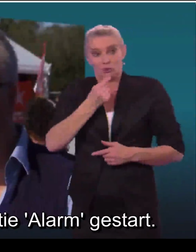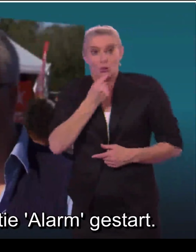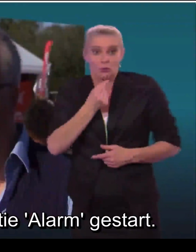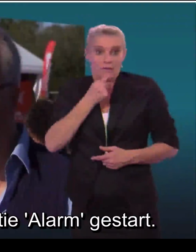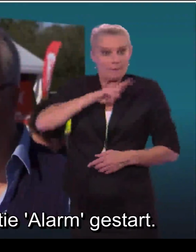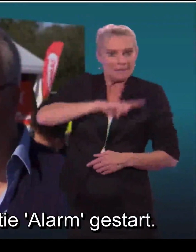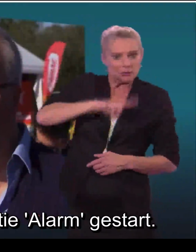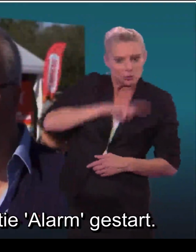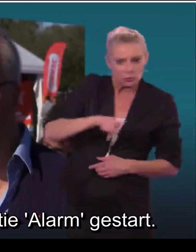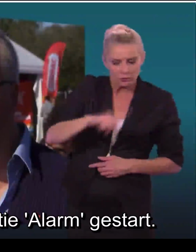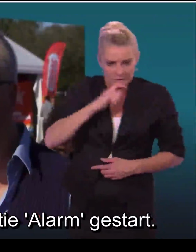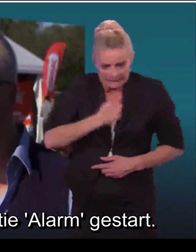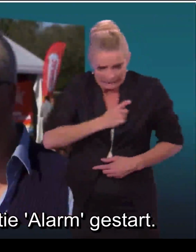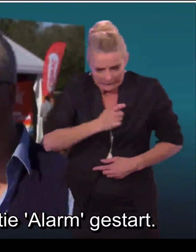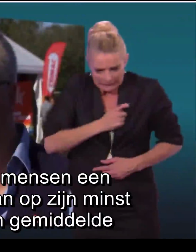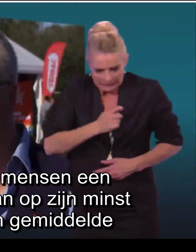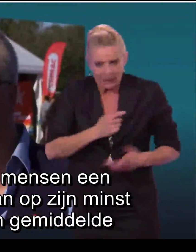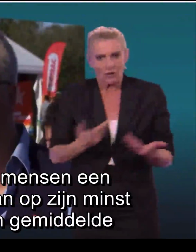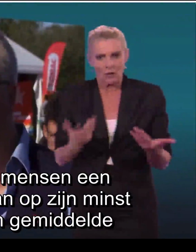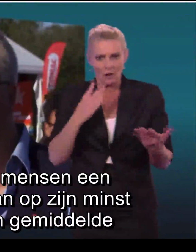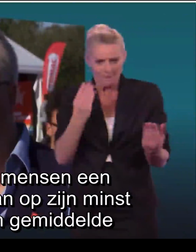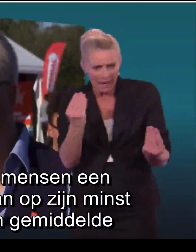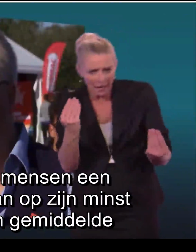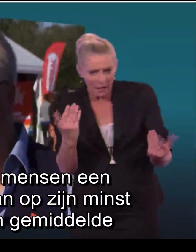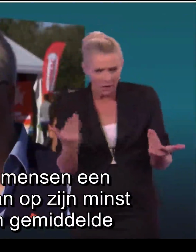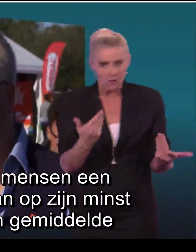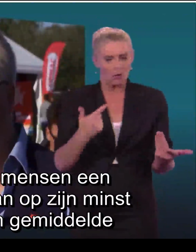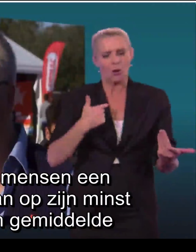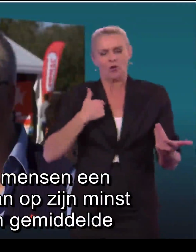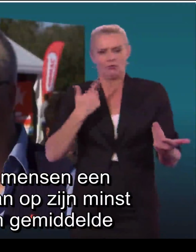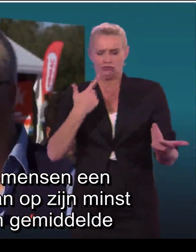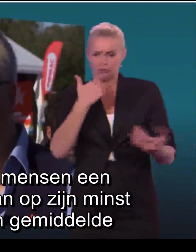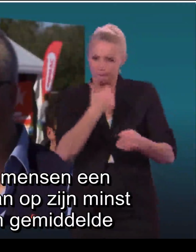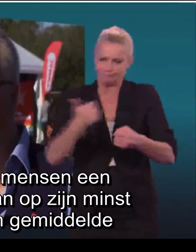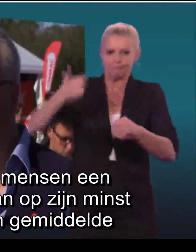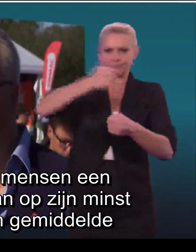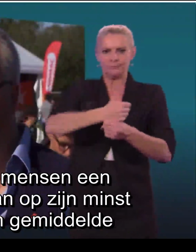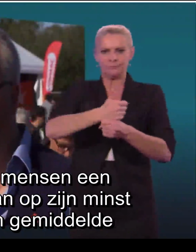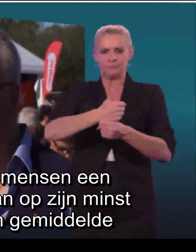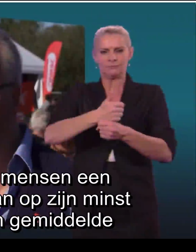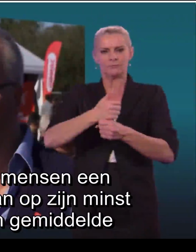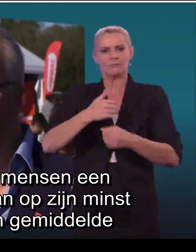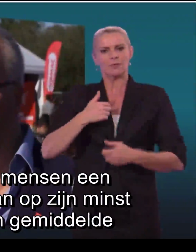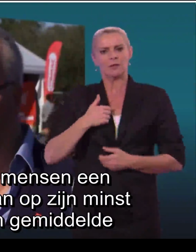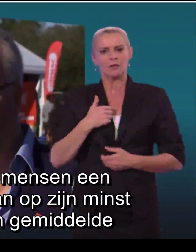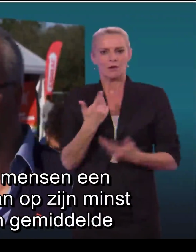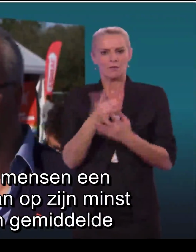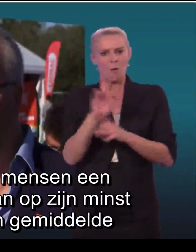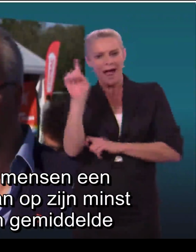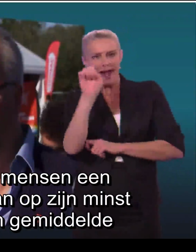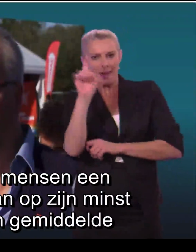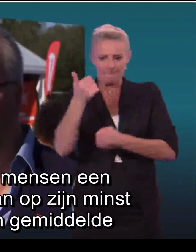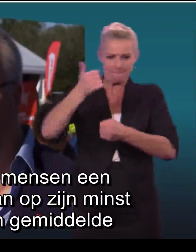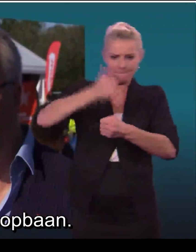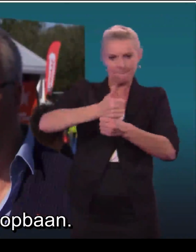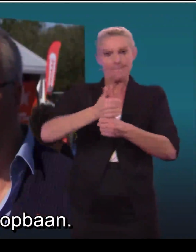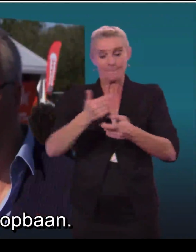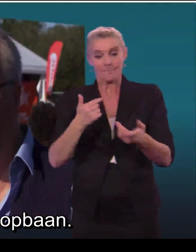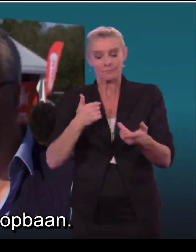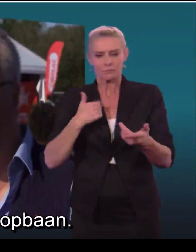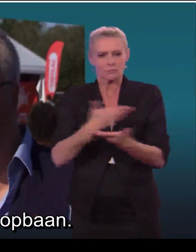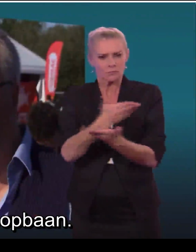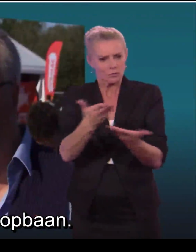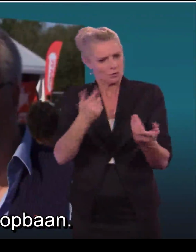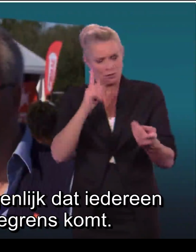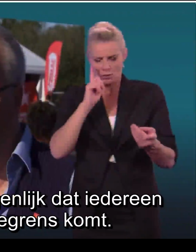schrik. En dus hebben wij een actiealarm gestart. En wij vragen dat de mensen op zijn minst 3/4 pensioen hebben van hun gemiddelde loon